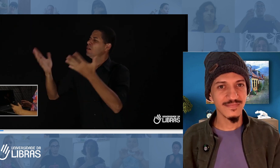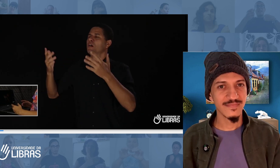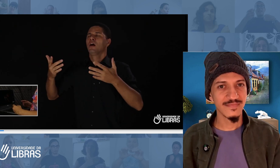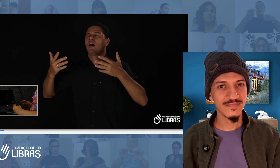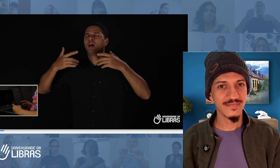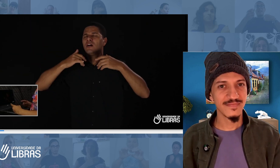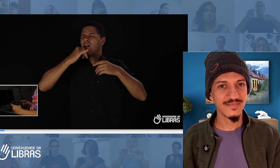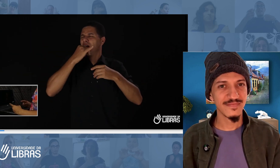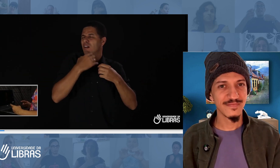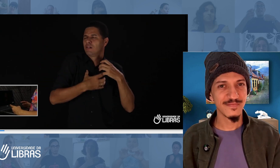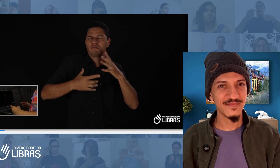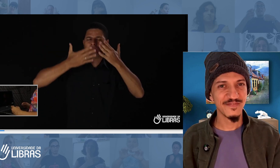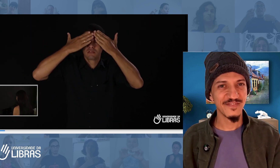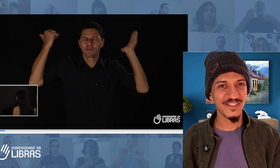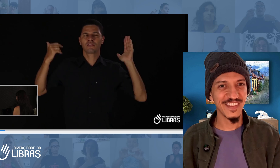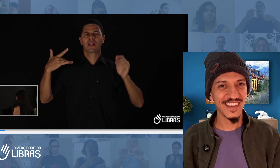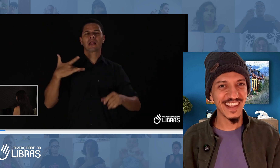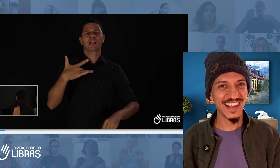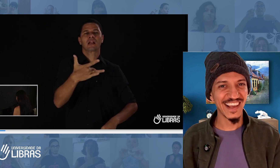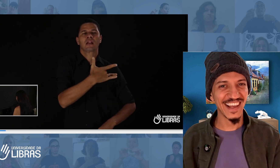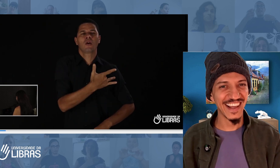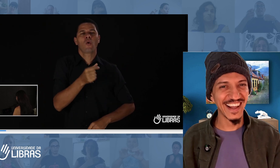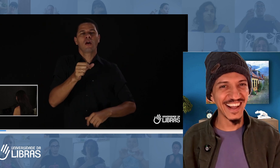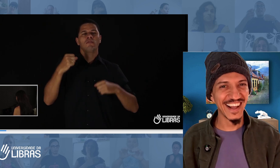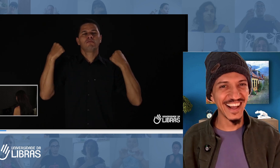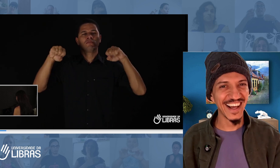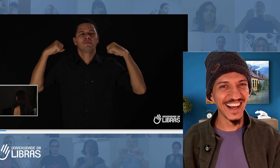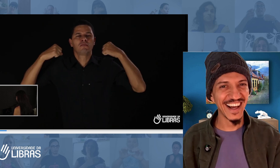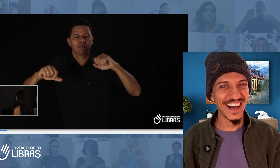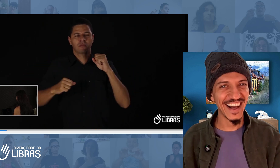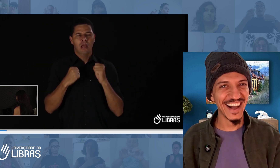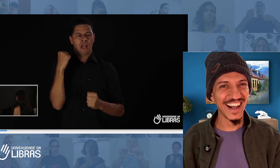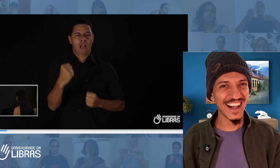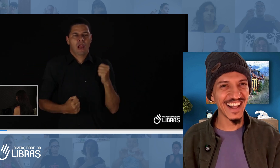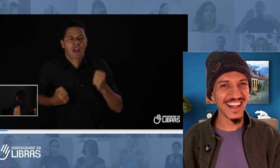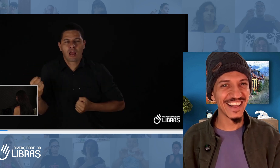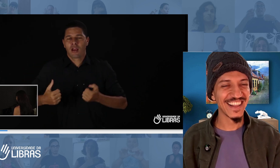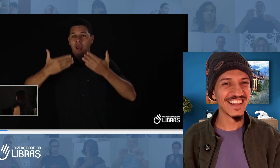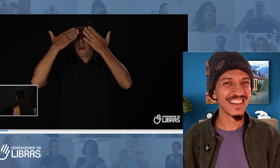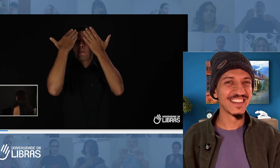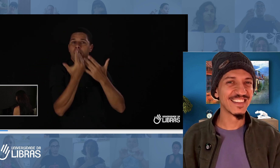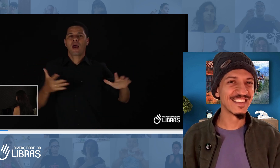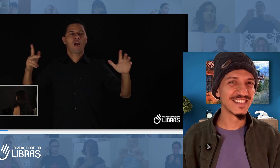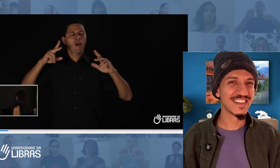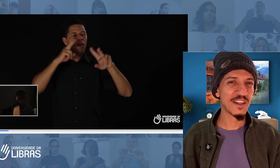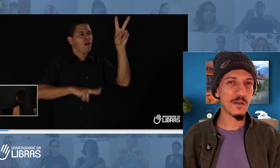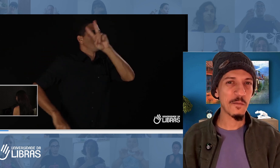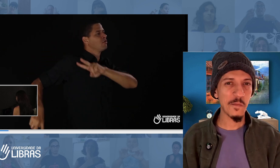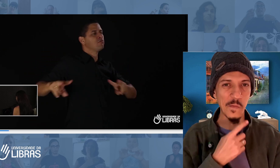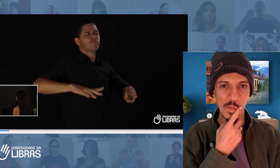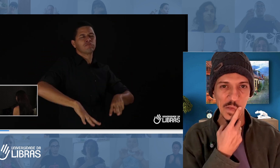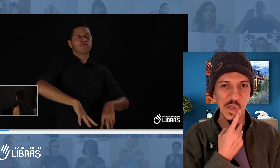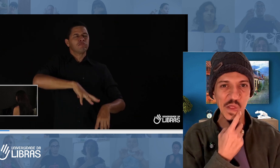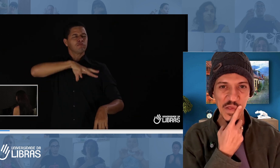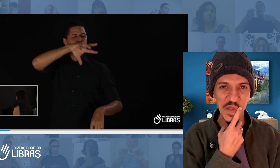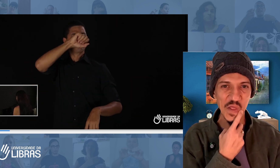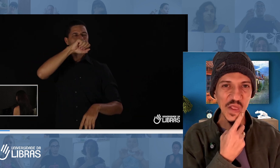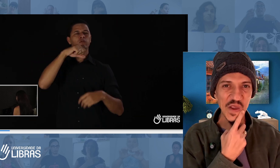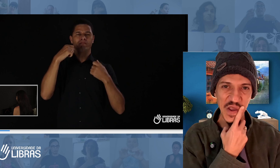não, o está ficando depressivo, o está ficando muito triste. Não pode, o tem que se animar, se motivar, abrir sua mente para novas coisas, fazer